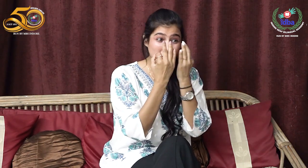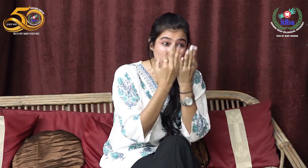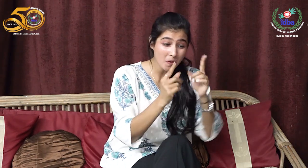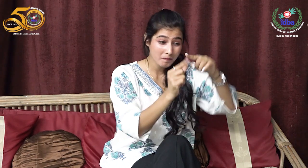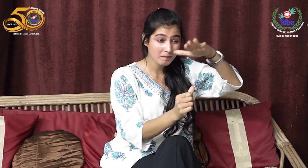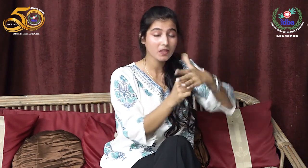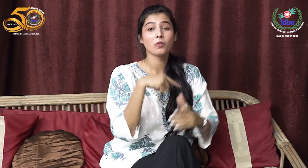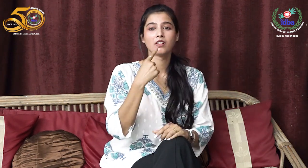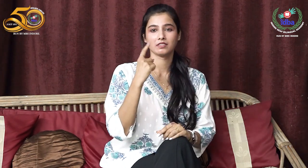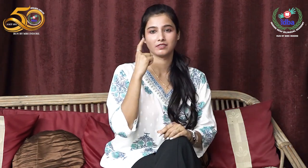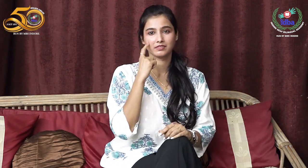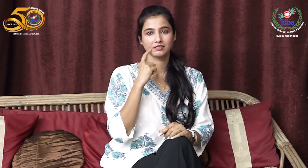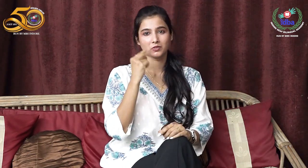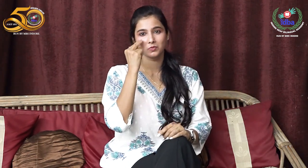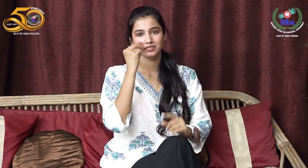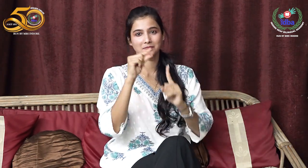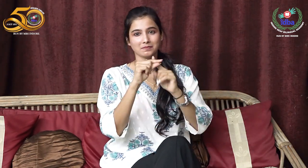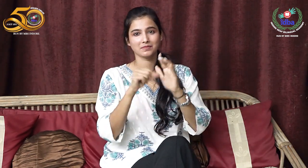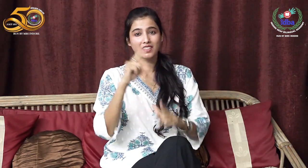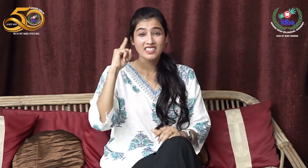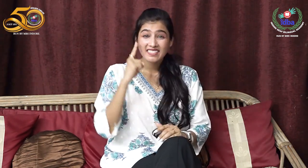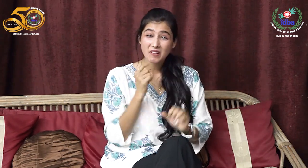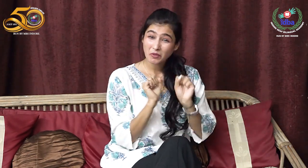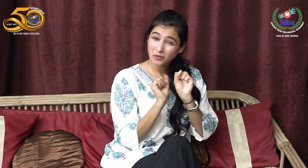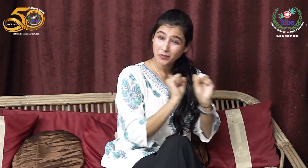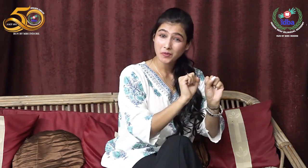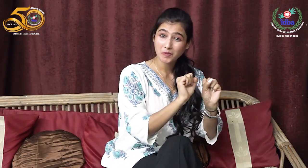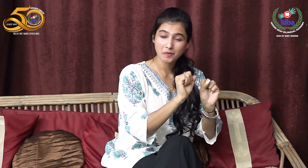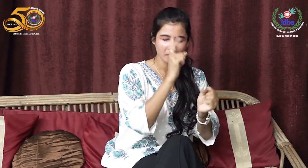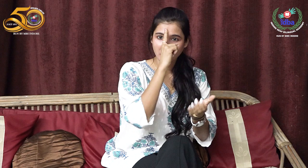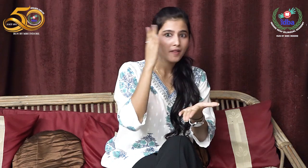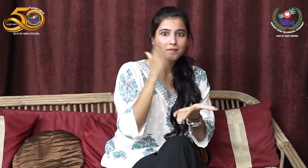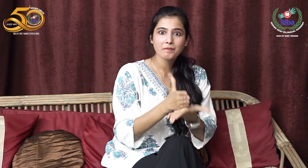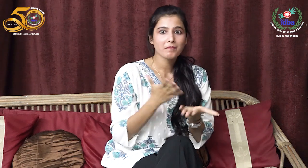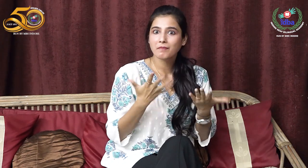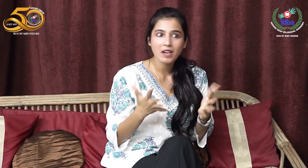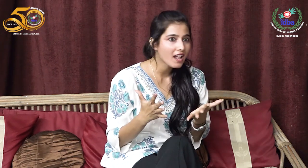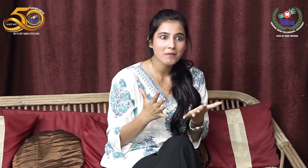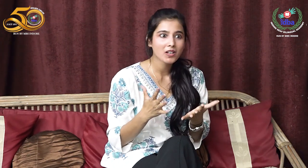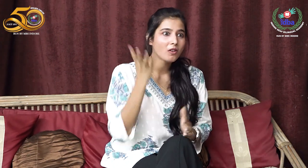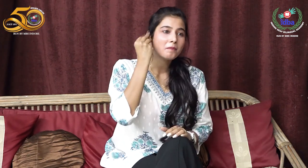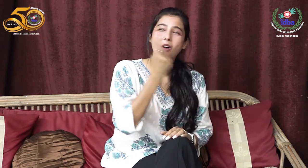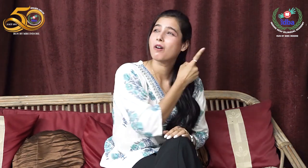का स्कूल था, ये देखे मैम प्रिंसिपल है राजकुमार सर और उषा मैम, तो मुझे तो बिलीव नहीं